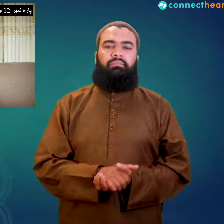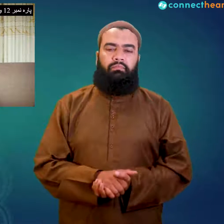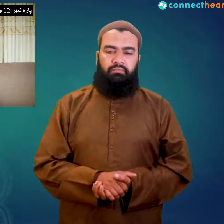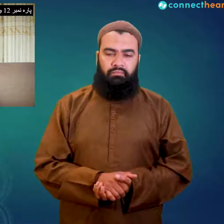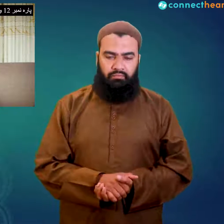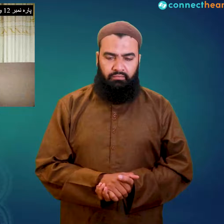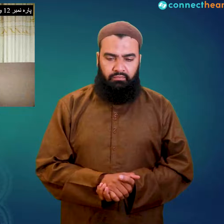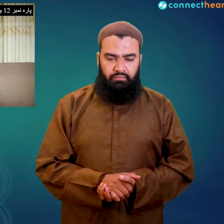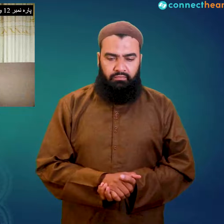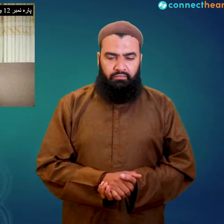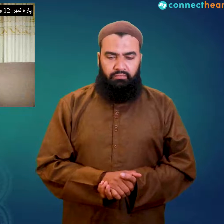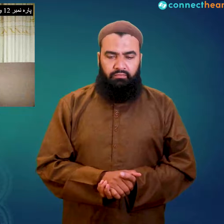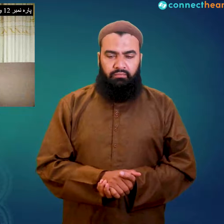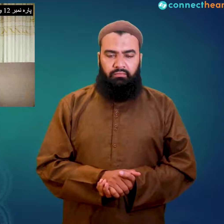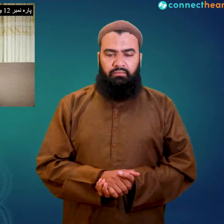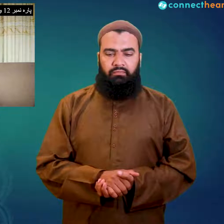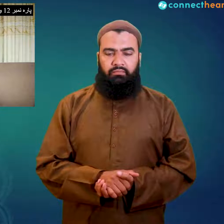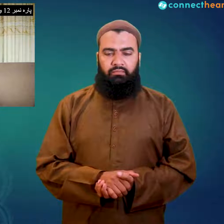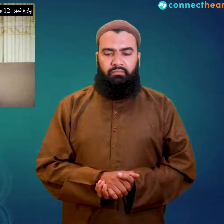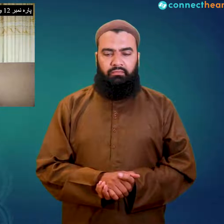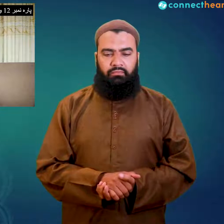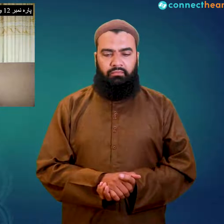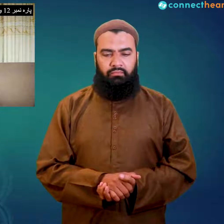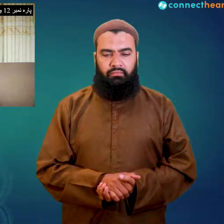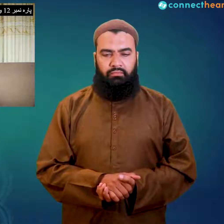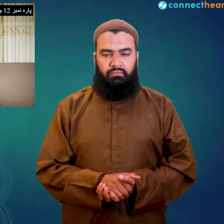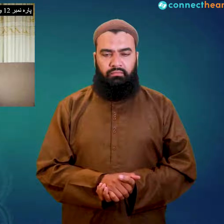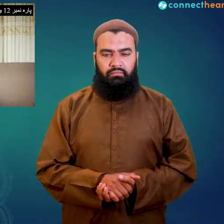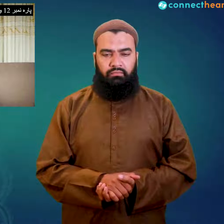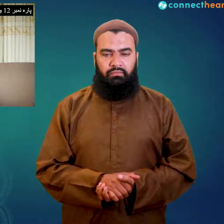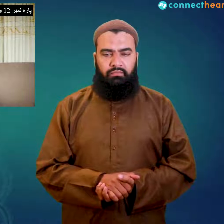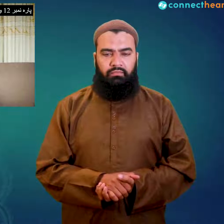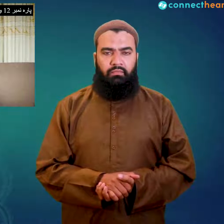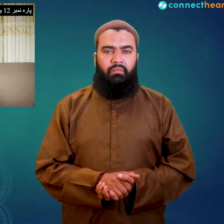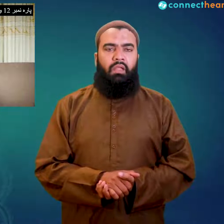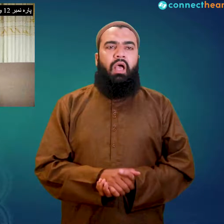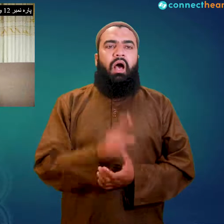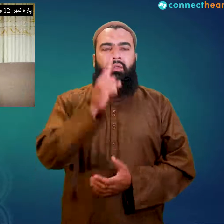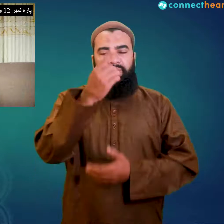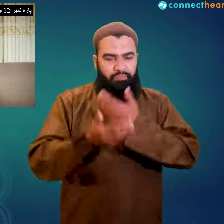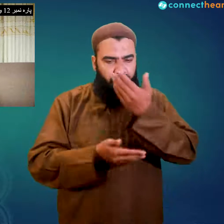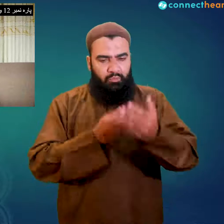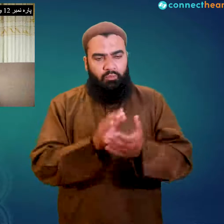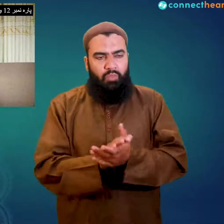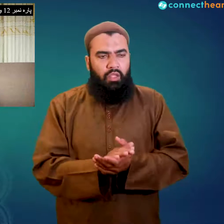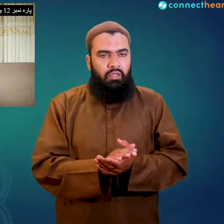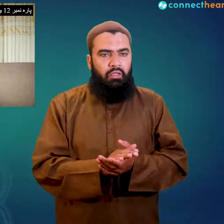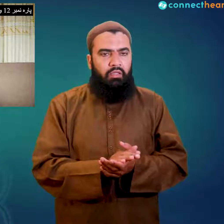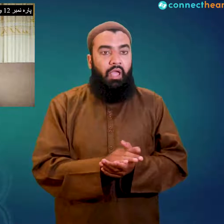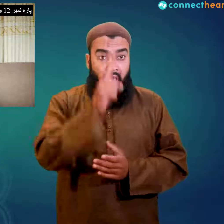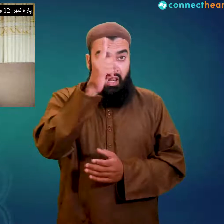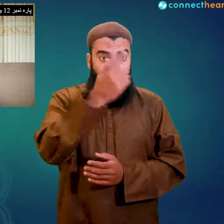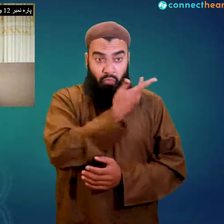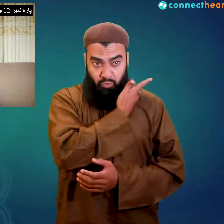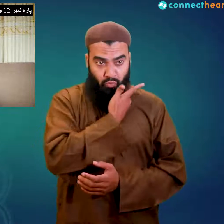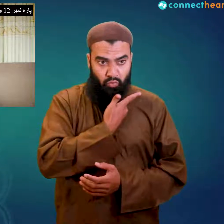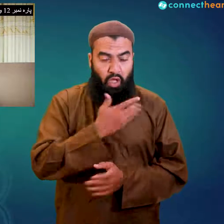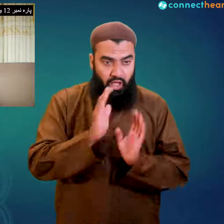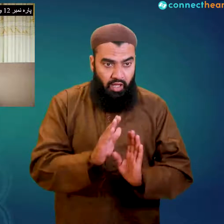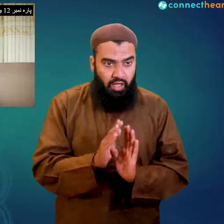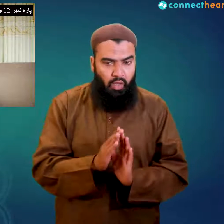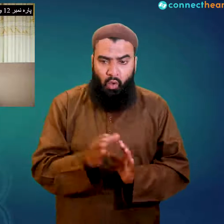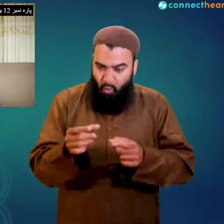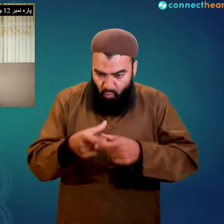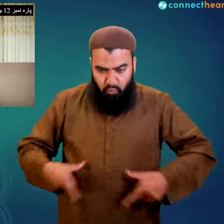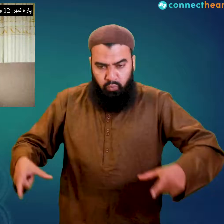کے سب ایک امت ہو جاتے، وَلَا يَزَالُونَ مُخْتَلِفِينَ، اور ان کے اندر کوئی اختلاف نہ ہوتا۔ لیکن یہ اختلاف